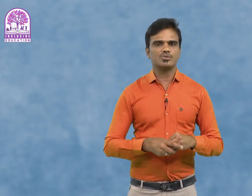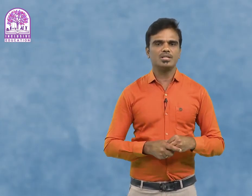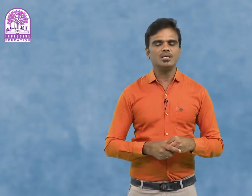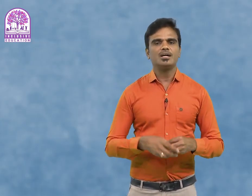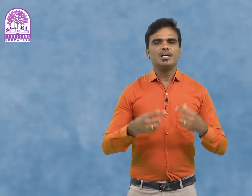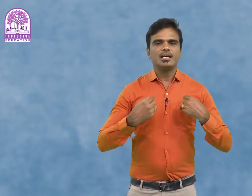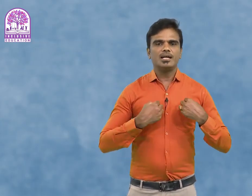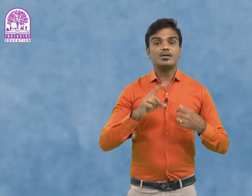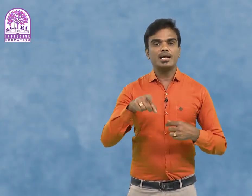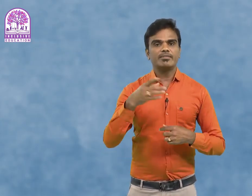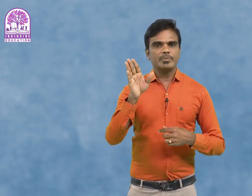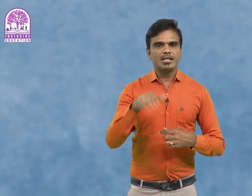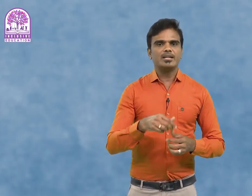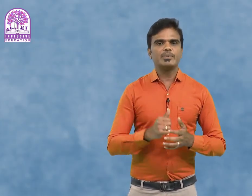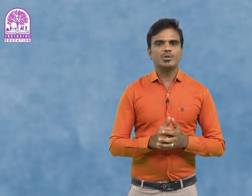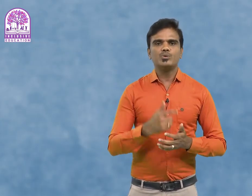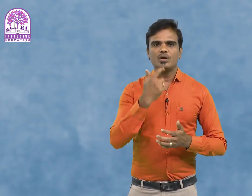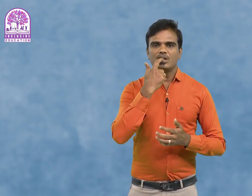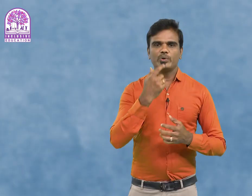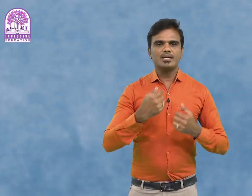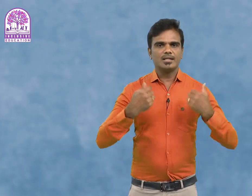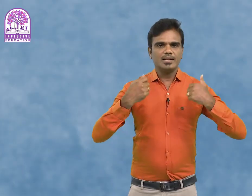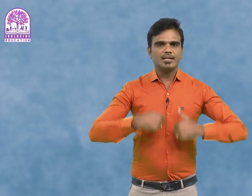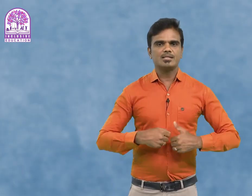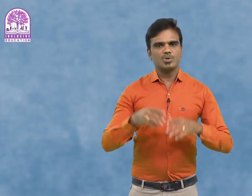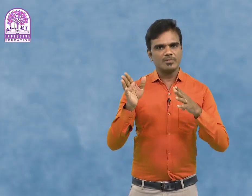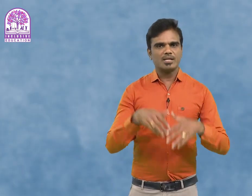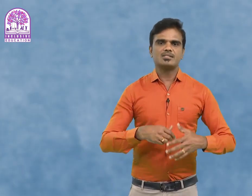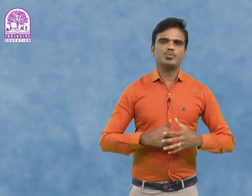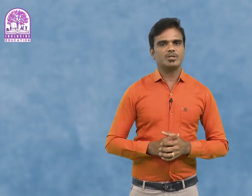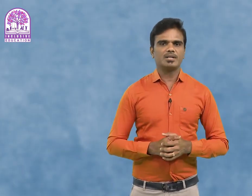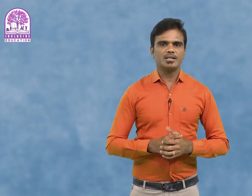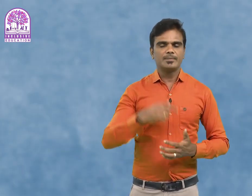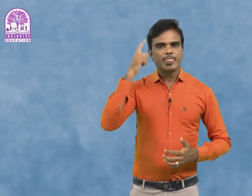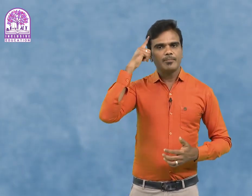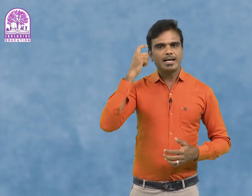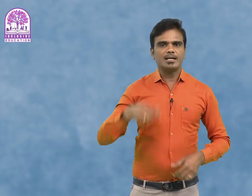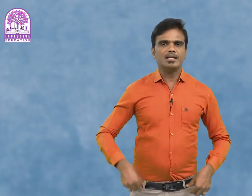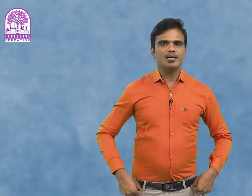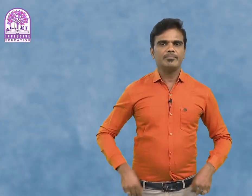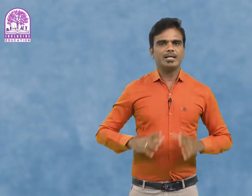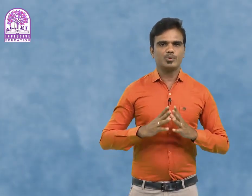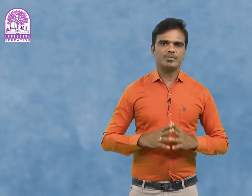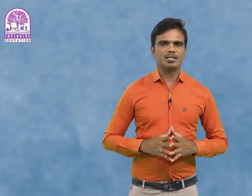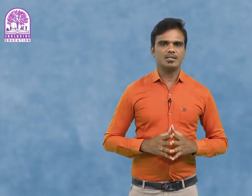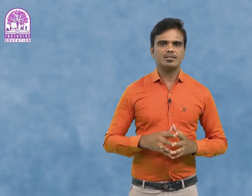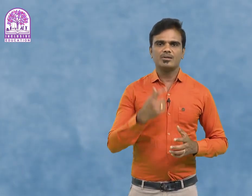சொல்லி எல்லோரும் நாளைக்கு வரப்போ எல்லோரும் என்ன பண்ணணும், ஒயிட் கலரில் ட்ரெஸ் போட்டு வாங்க, ஷர்ட் போட்டு வாங்க, பிளாக் கலரில் பேண்ட் போட்டு வாங்க,